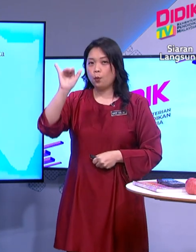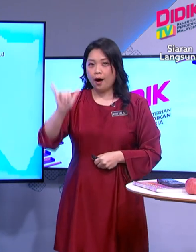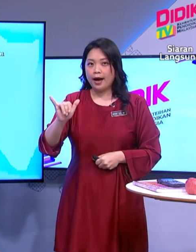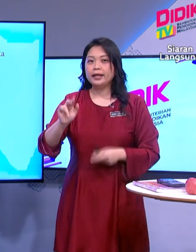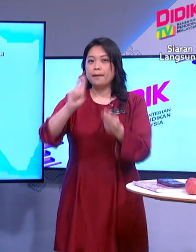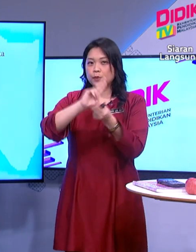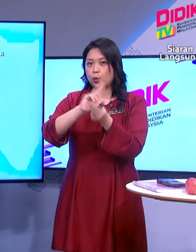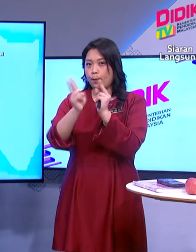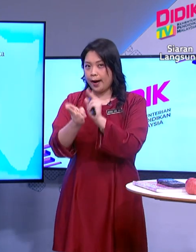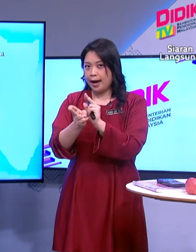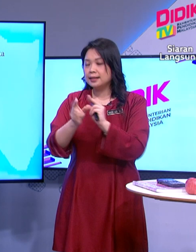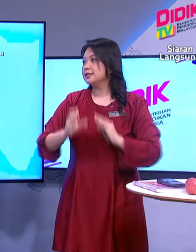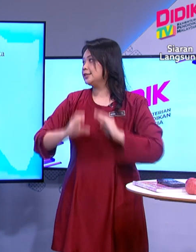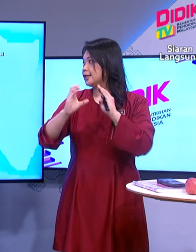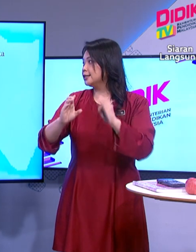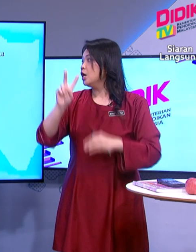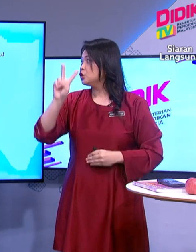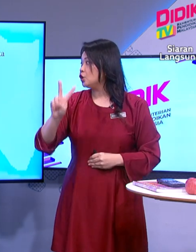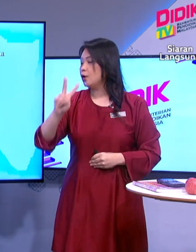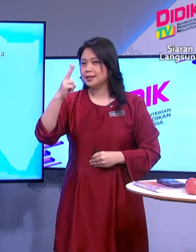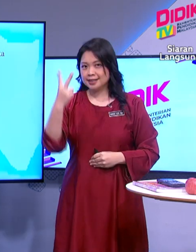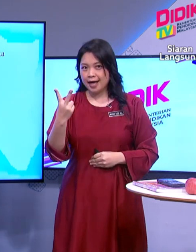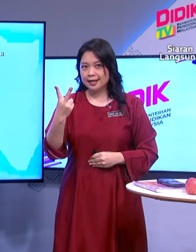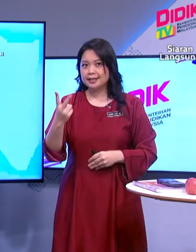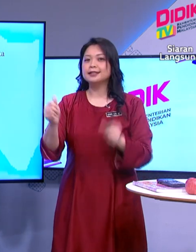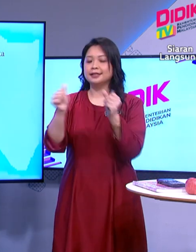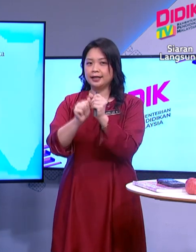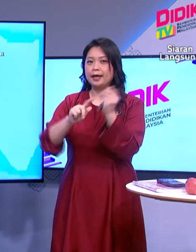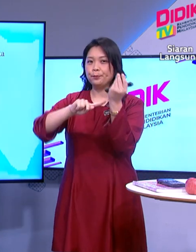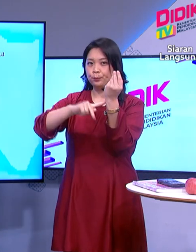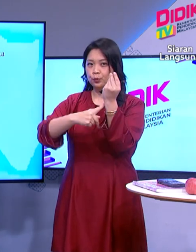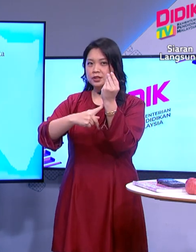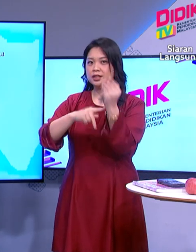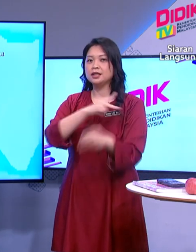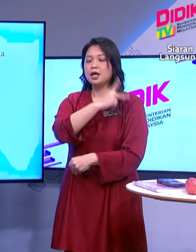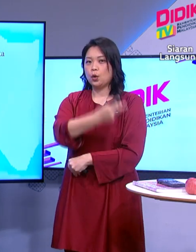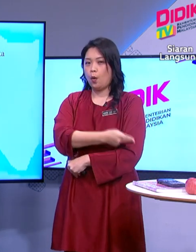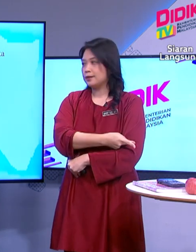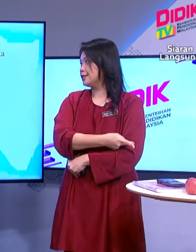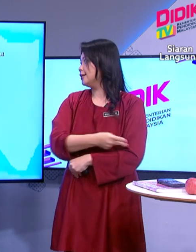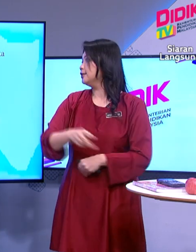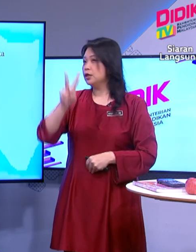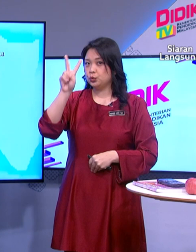wife bopha cara songsang dengan pun cecak kuase